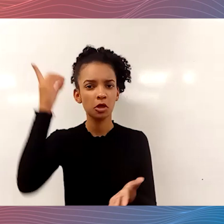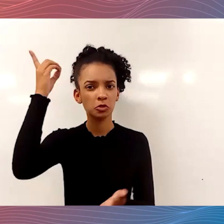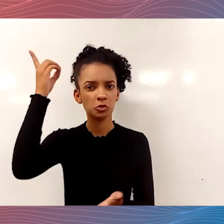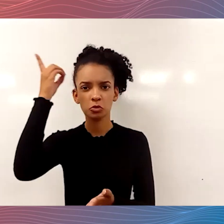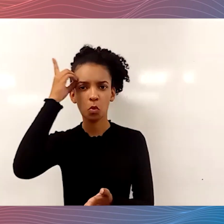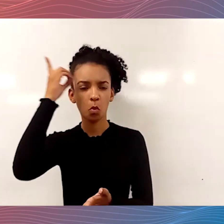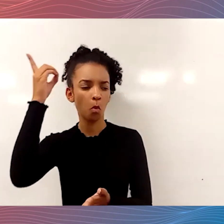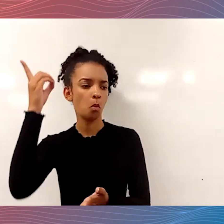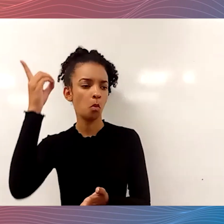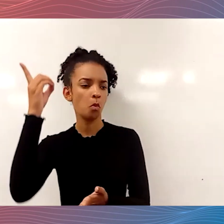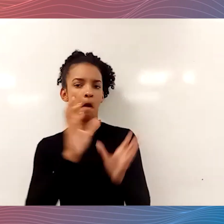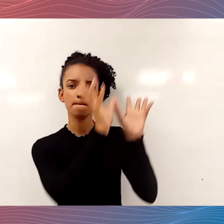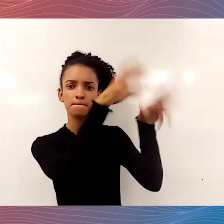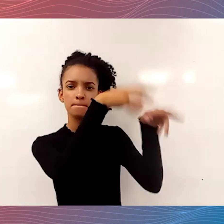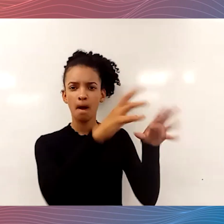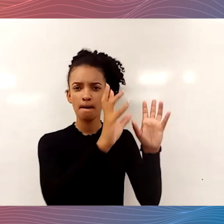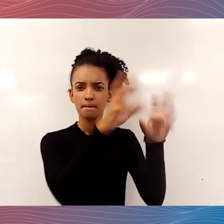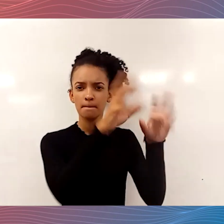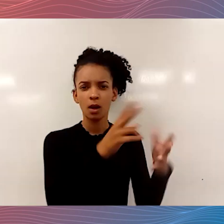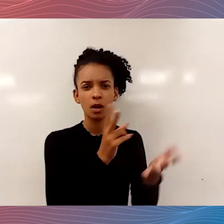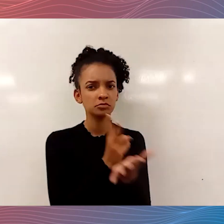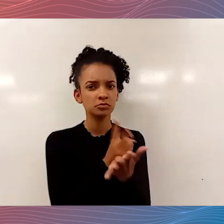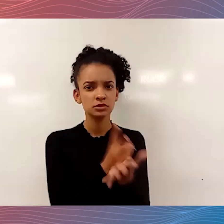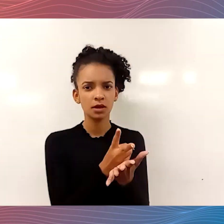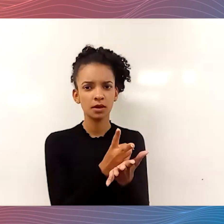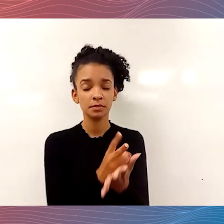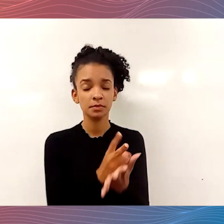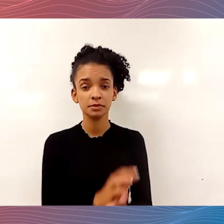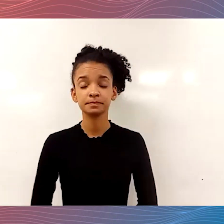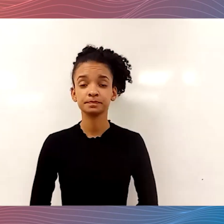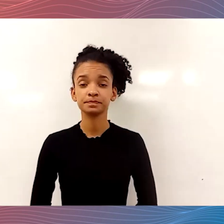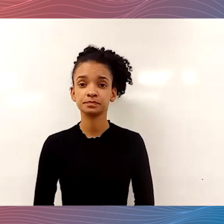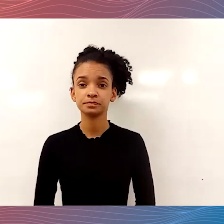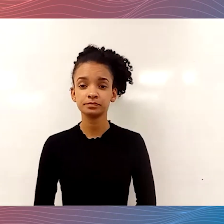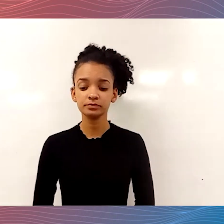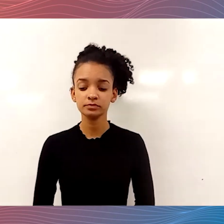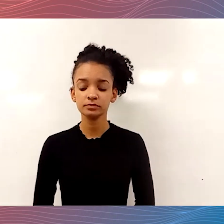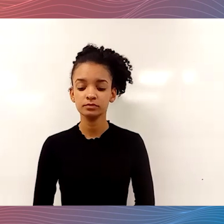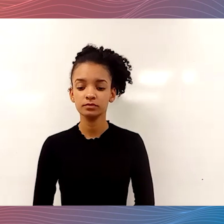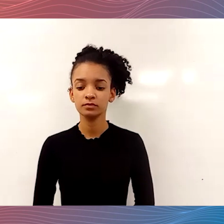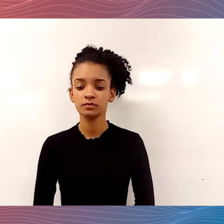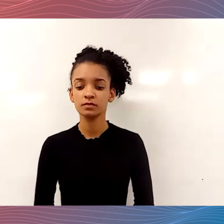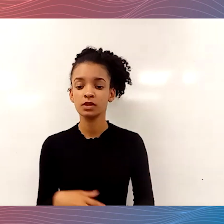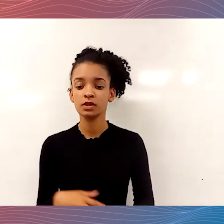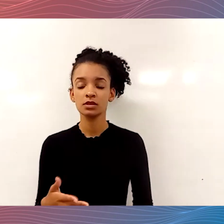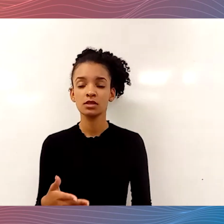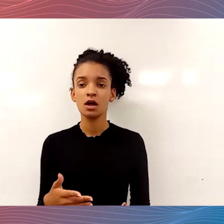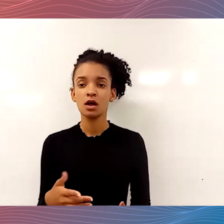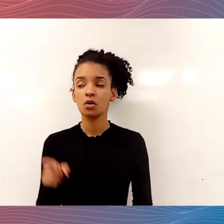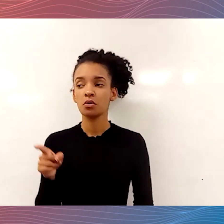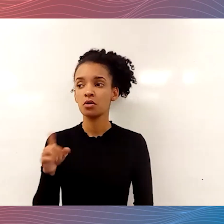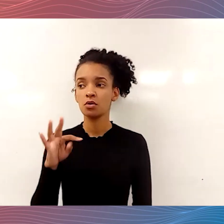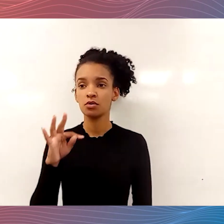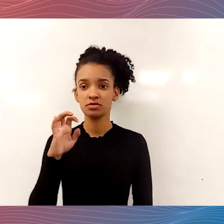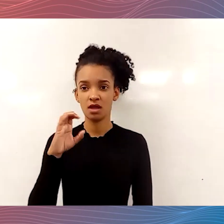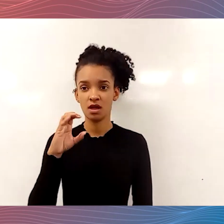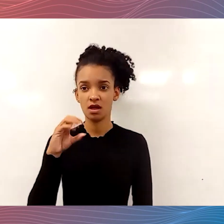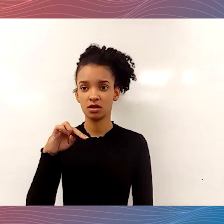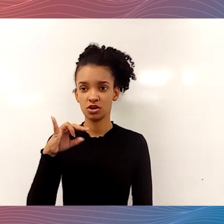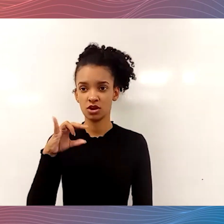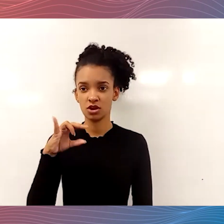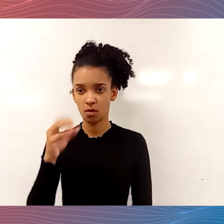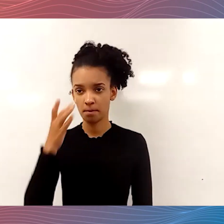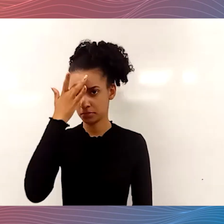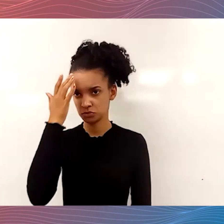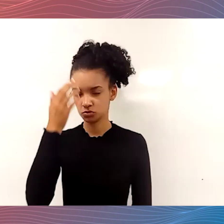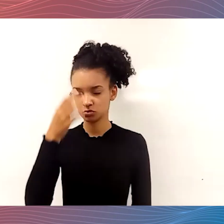primeiro técnico montava o time em função dele, para que ele fizesse cesta e ganhava. Só que